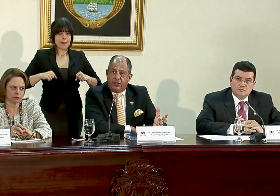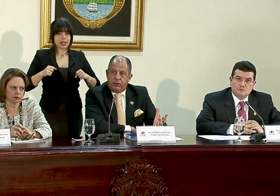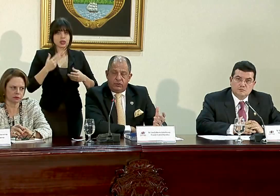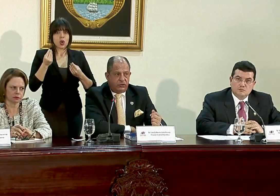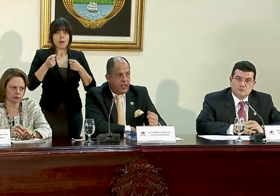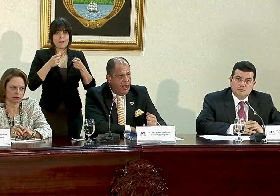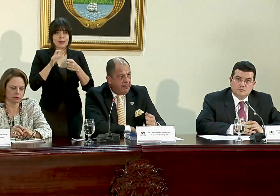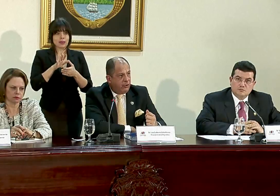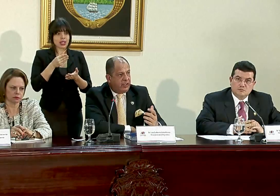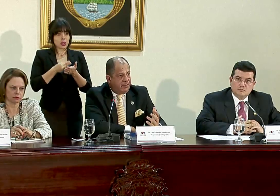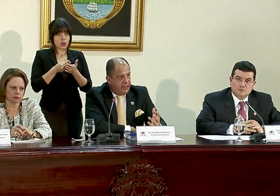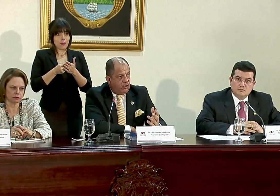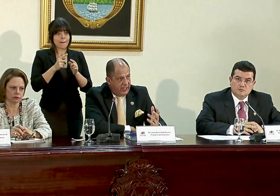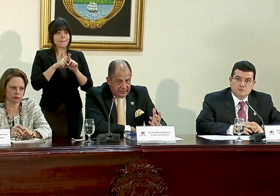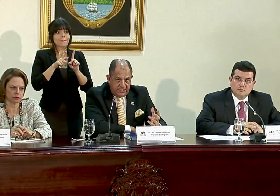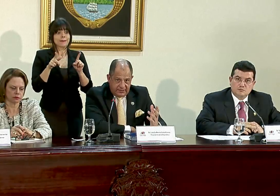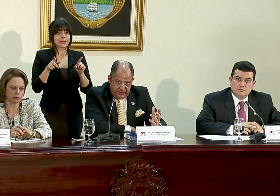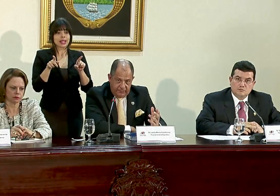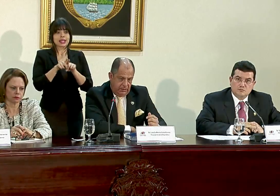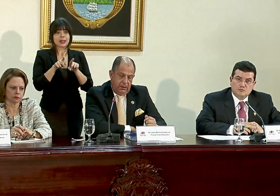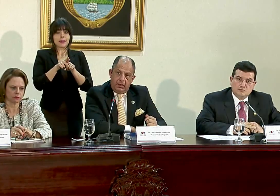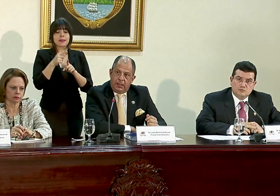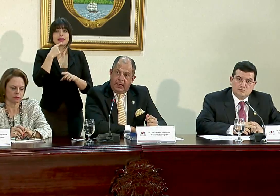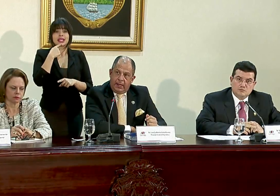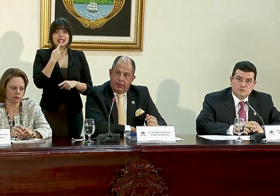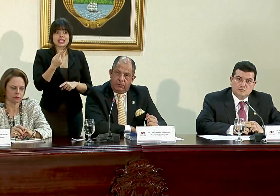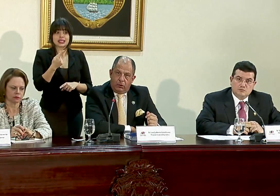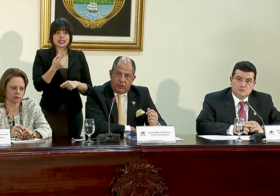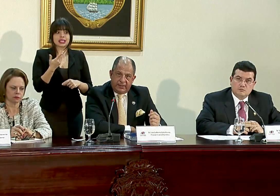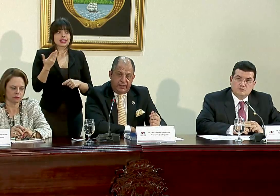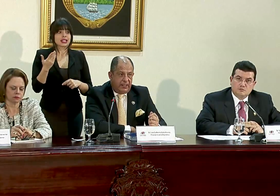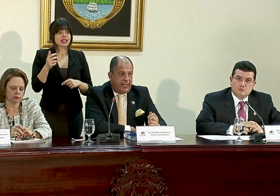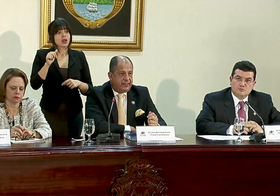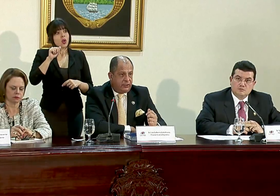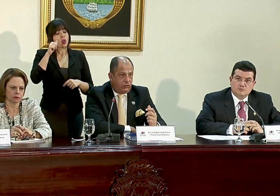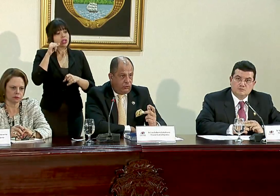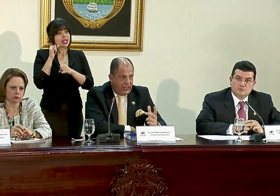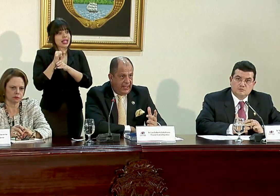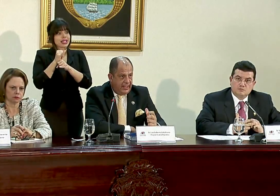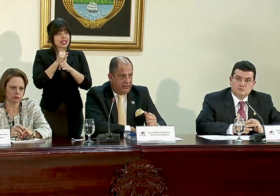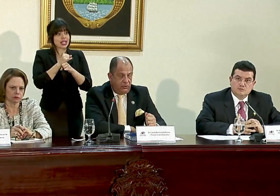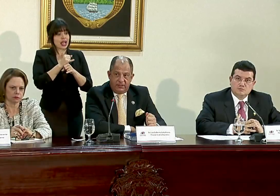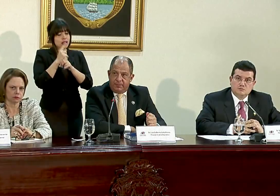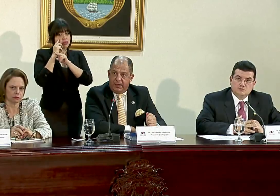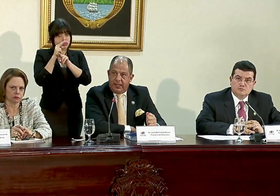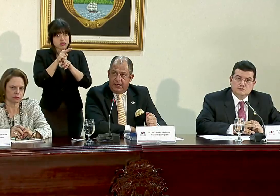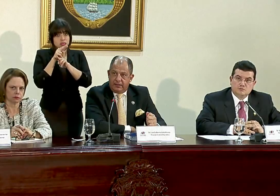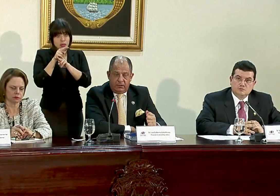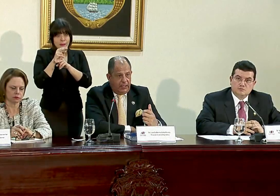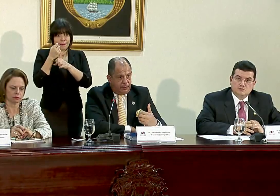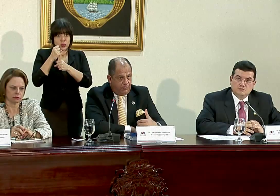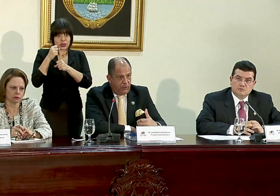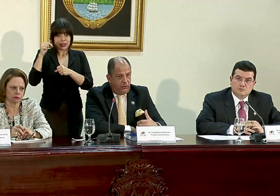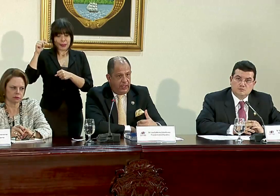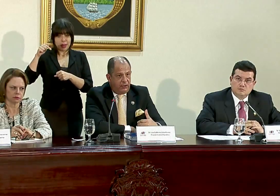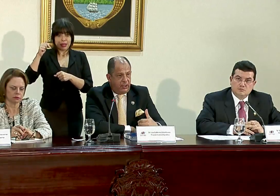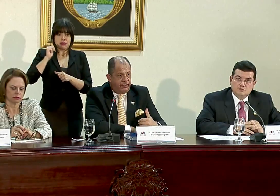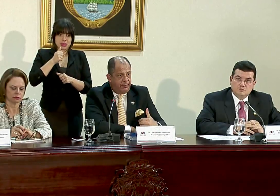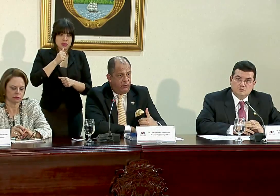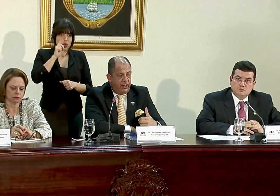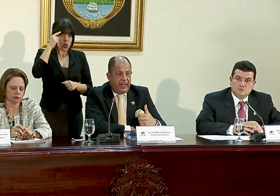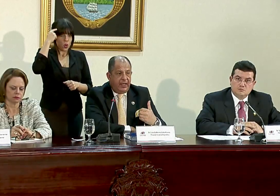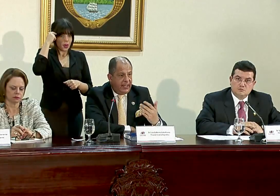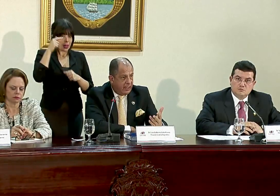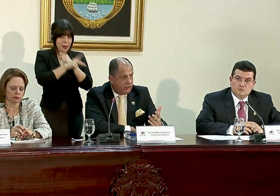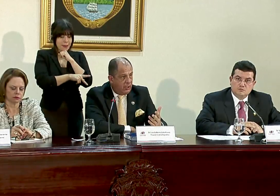gestionar esos recursos pero también lo es decir que hay otras entidades que tutelan a las municipalidades el propio gobierno